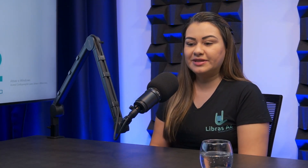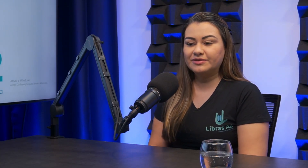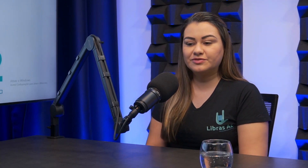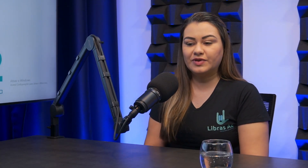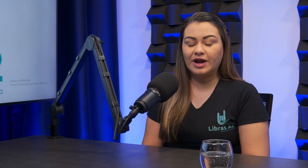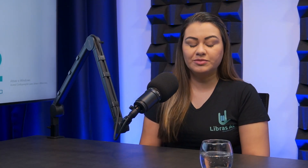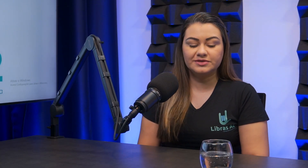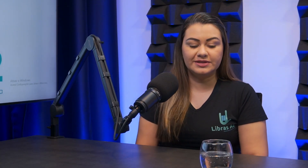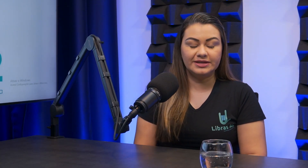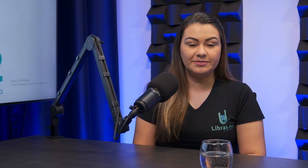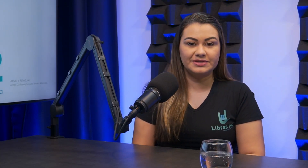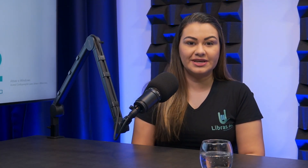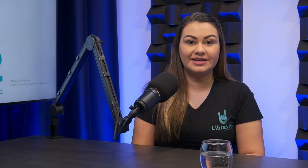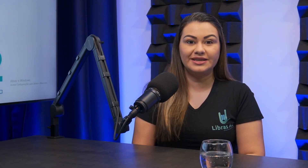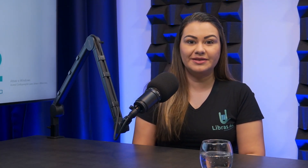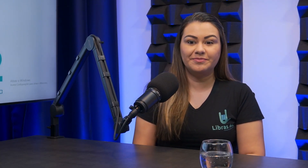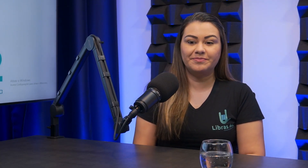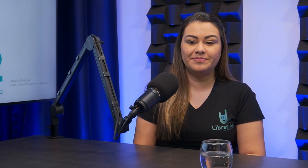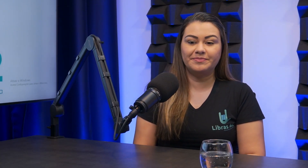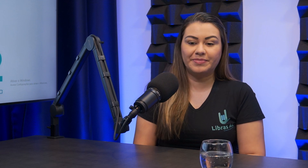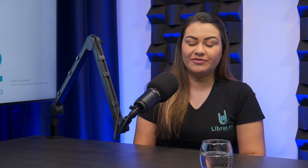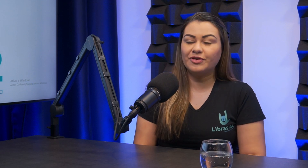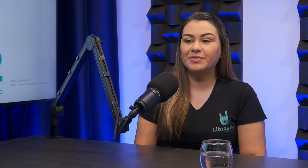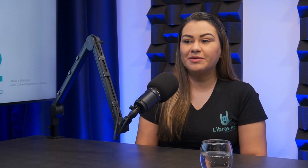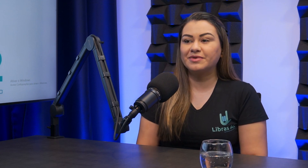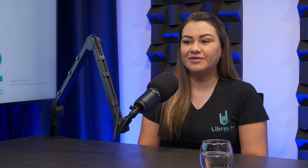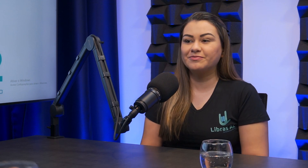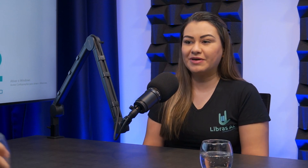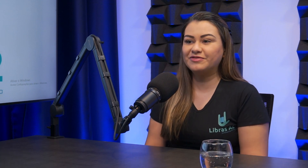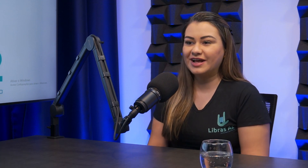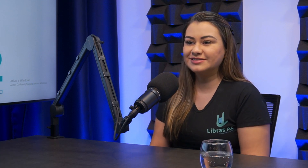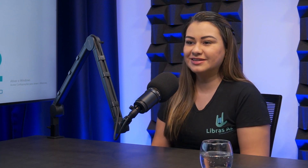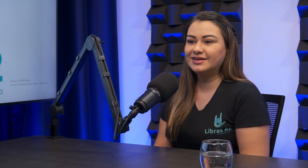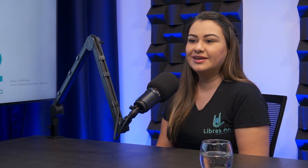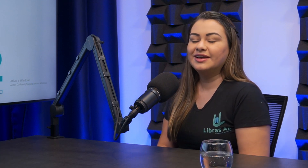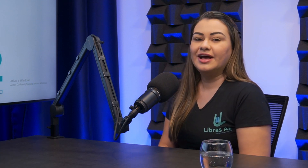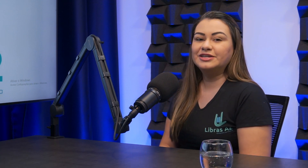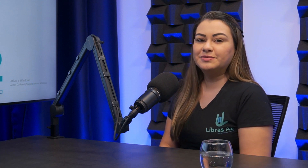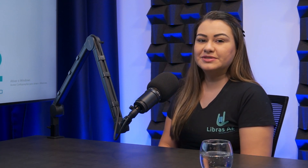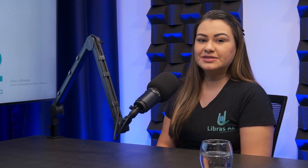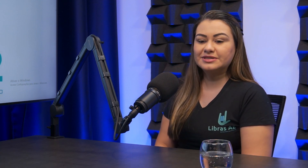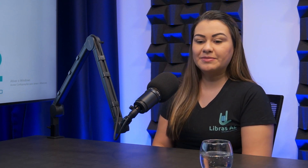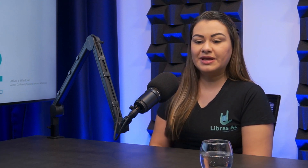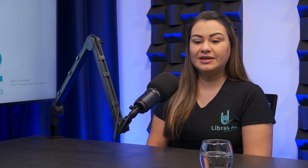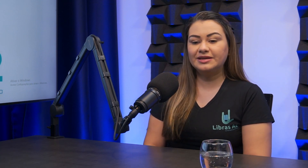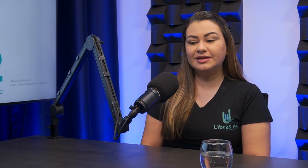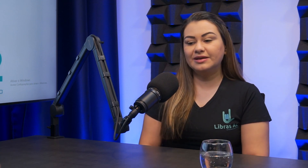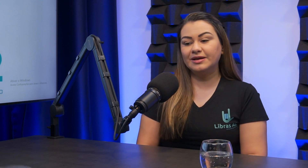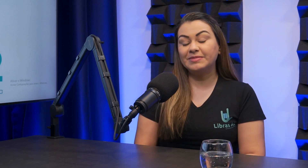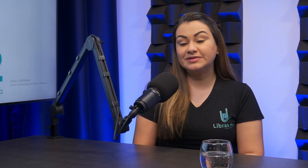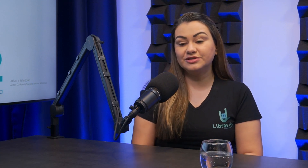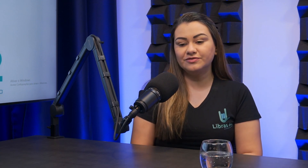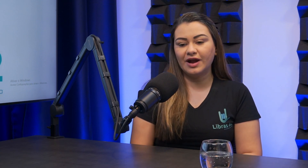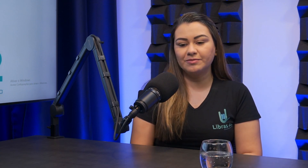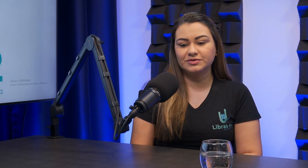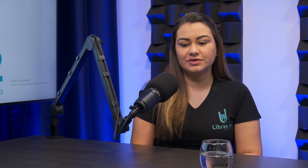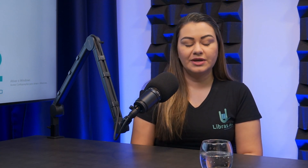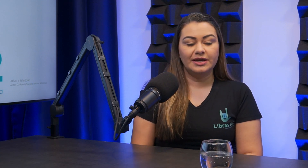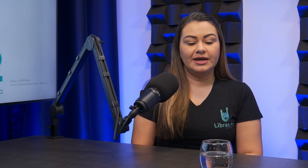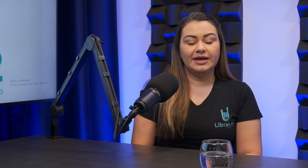os verbos em Libras é que para formar uma frase, né, a gente precisa saber aí bastante verbos.